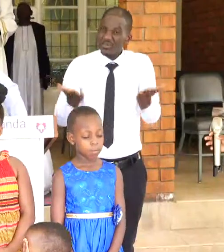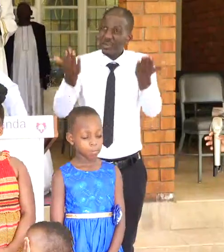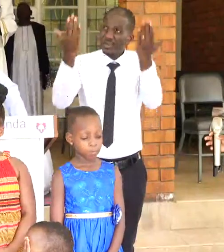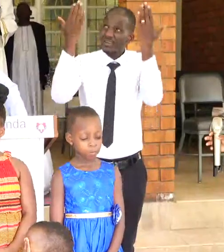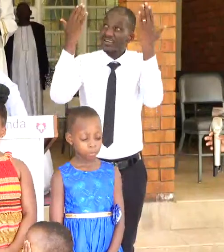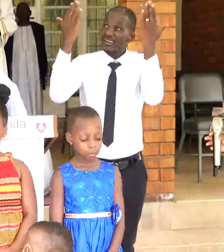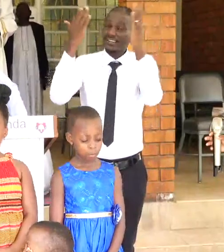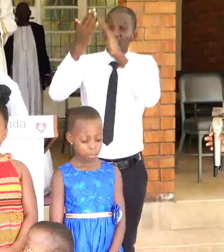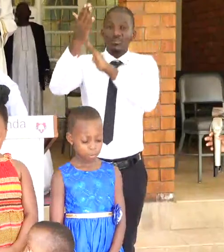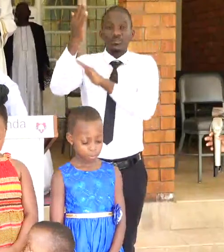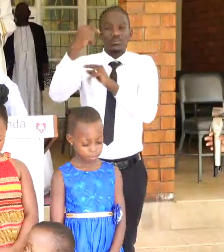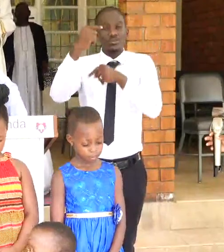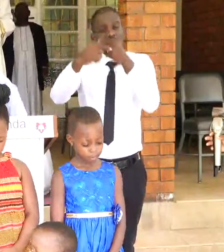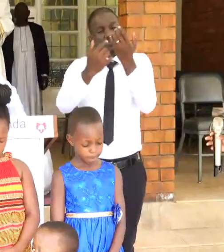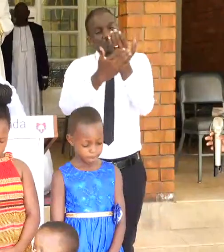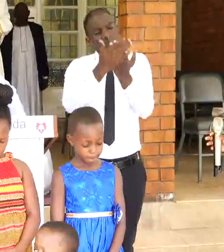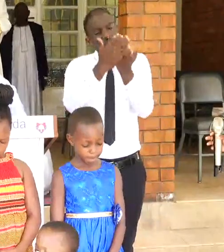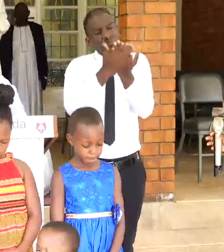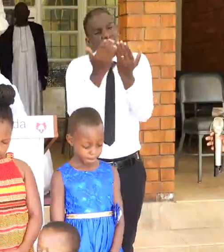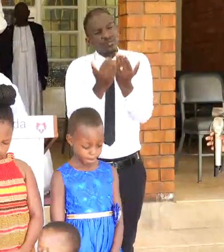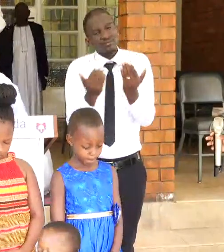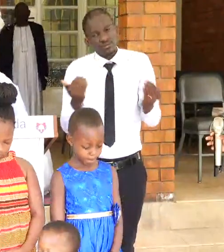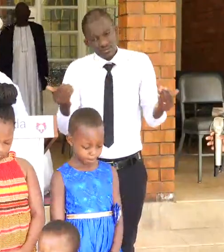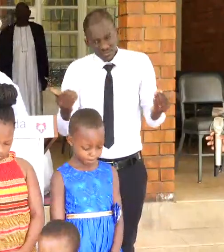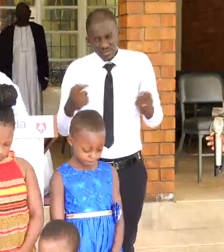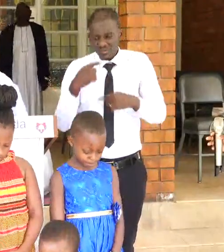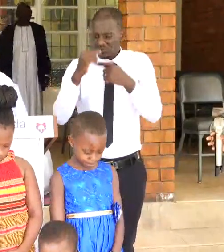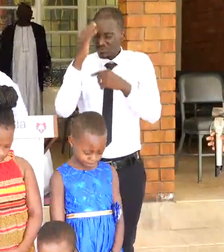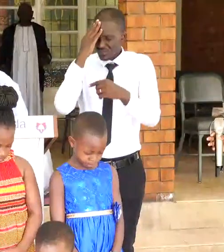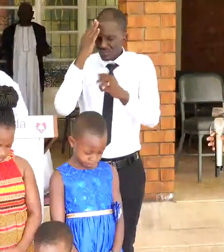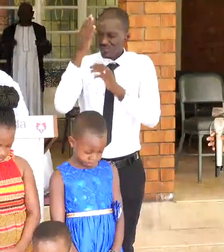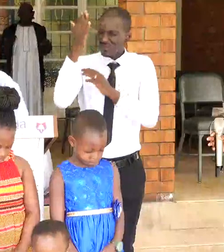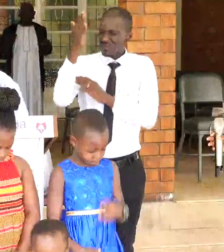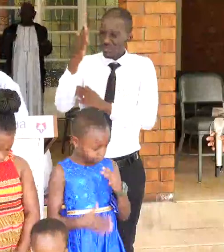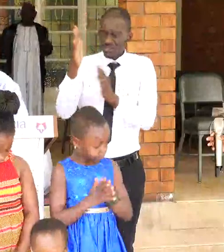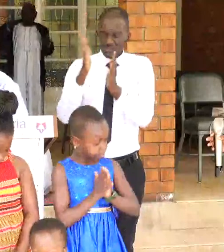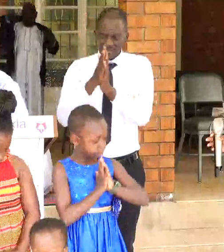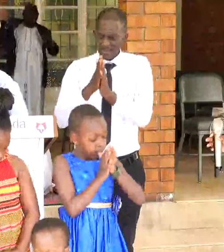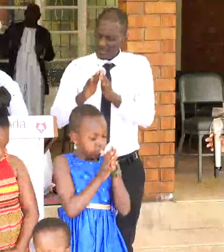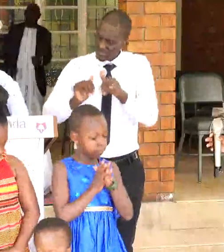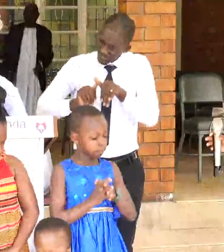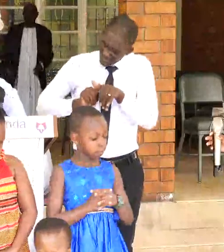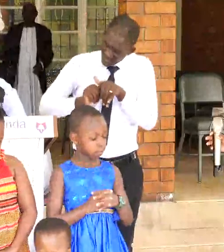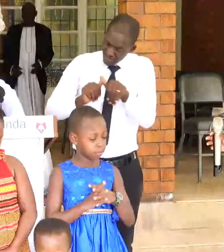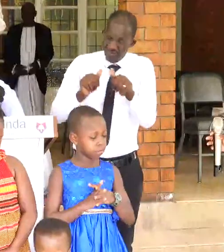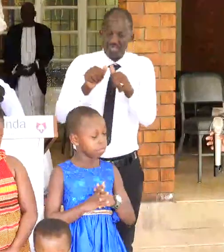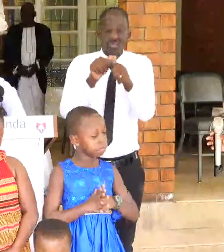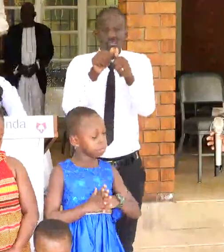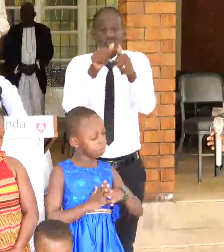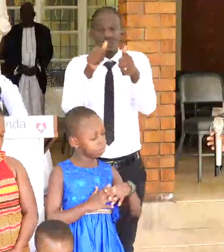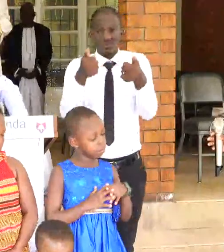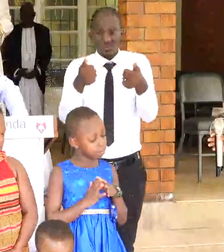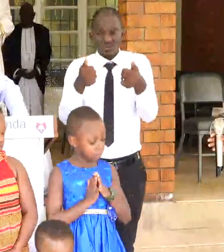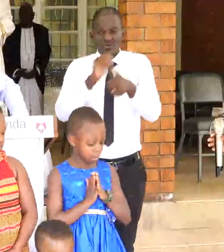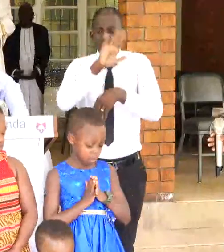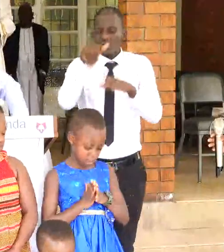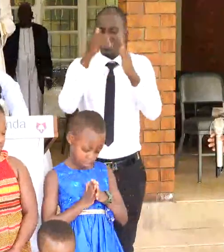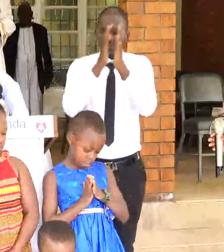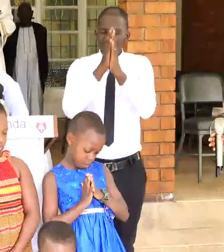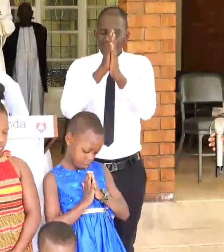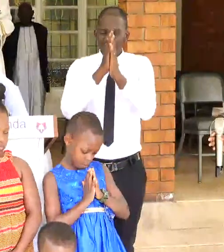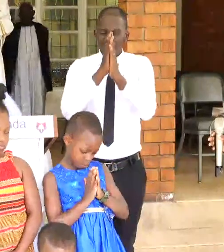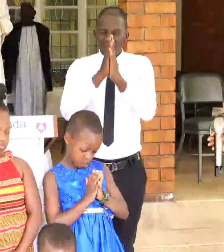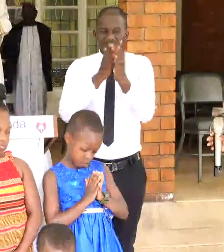Katonda, mwongere okulabirira abaana, bongere okumanya Katonda n'okutambula obulungi. Byonna tubisaba